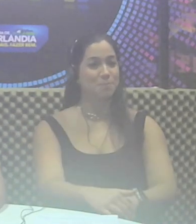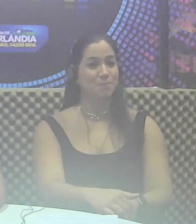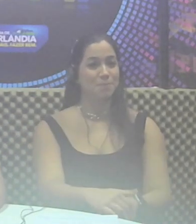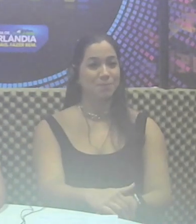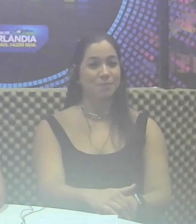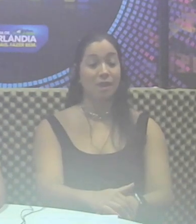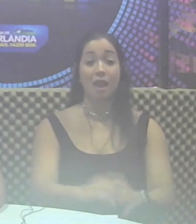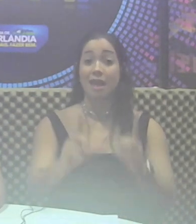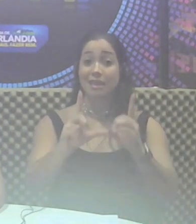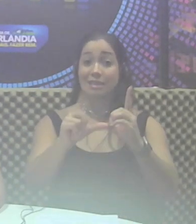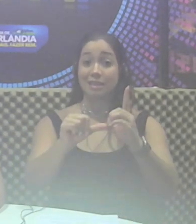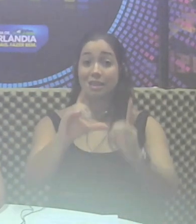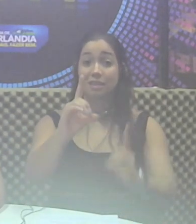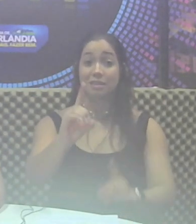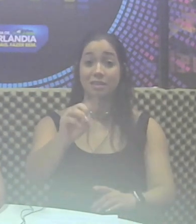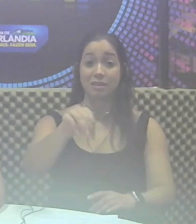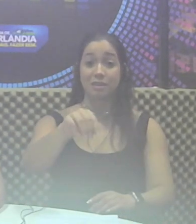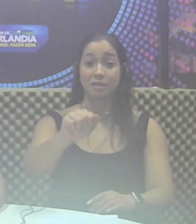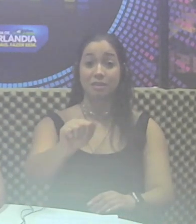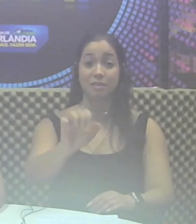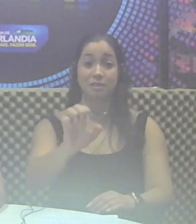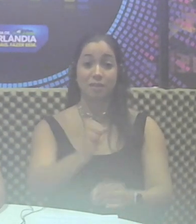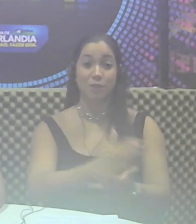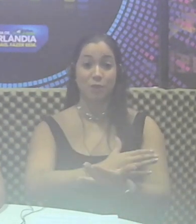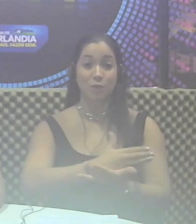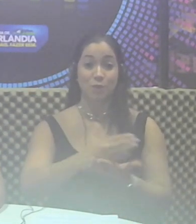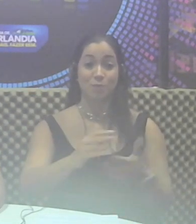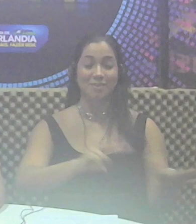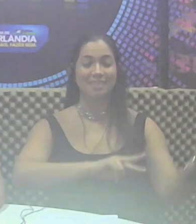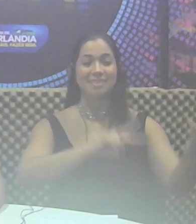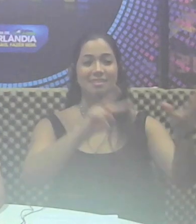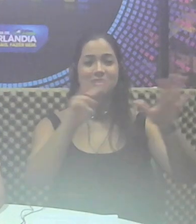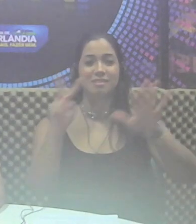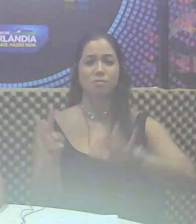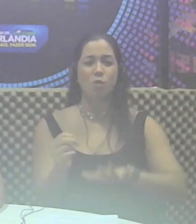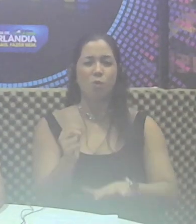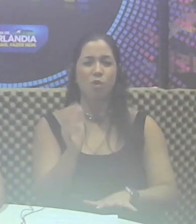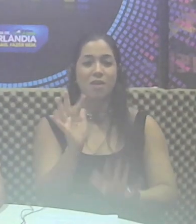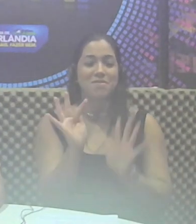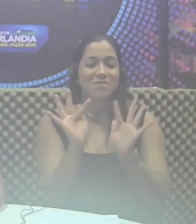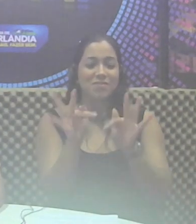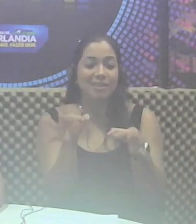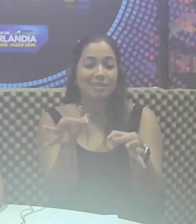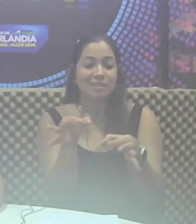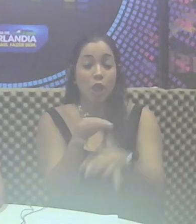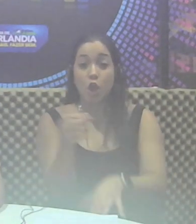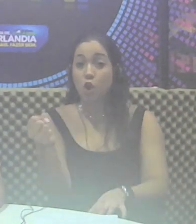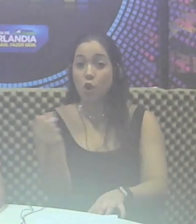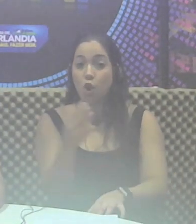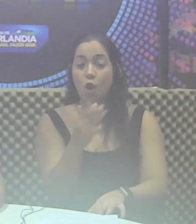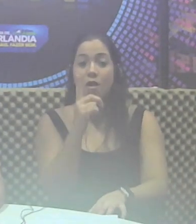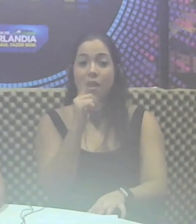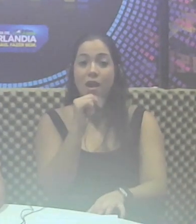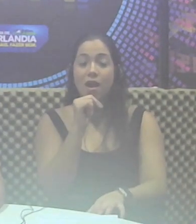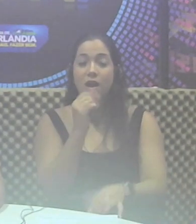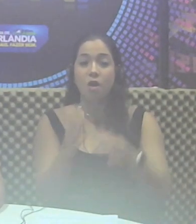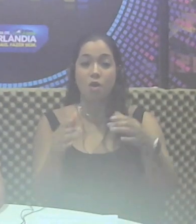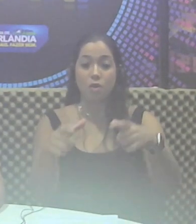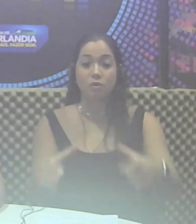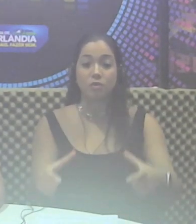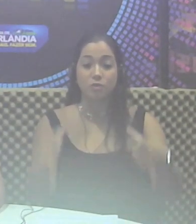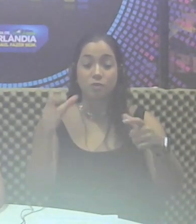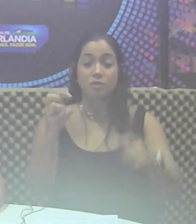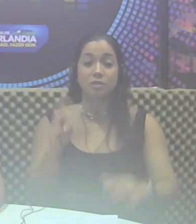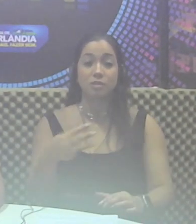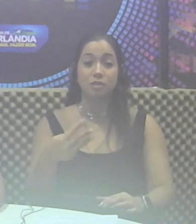O Departamento Municipal de Água e Esgoto iniciou nesta semana a etapa final para a conclusão da nova adutora de